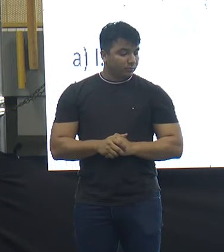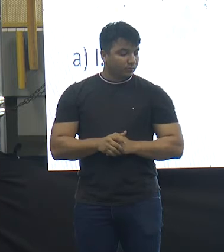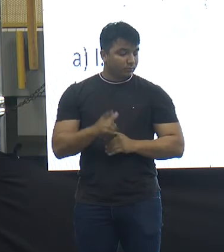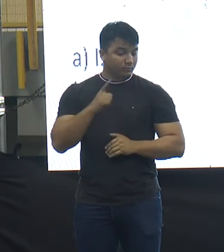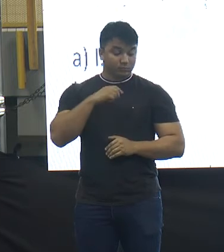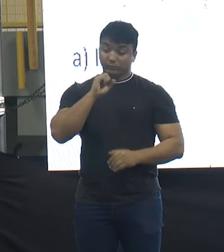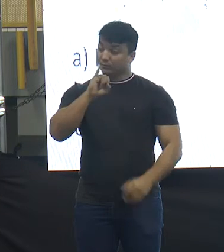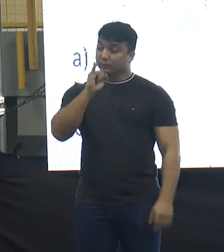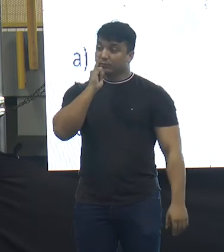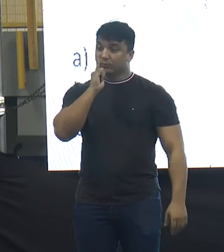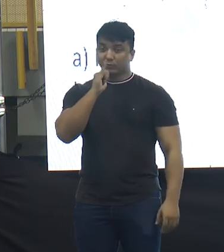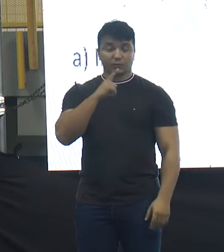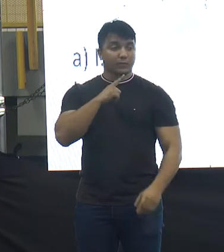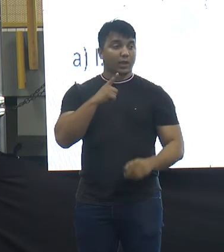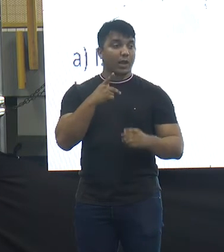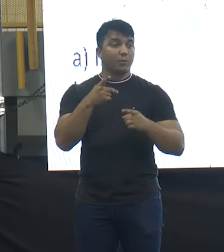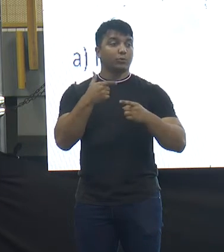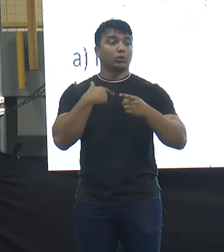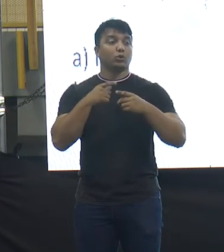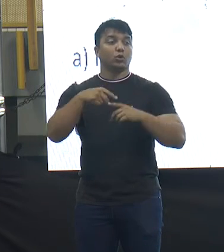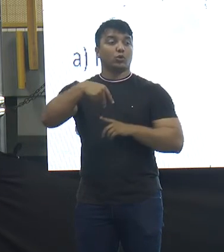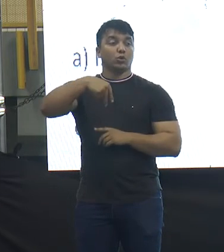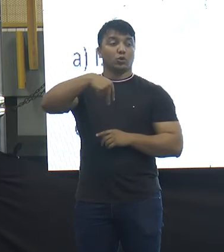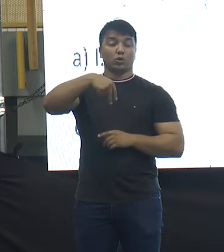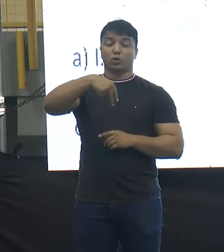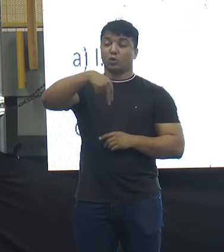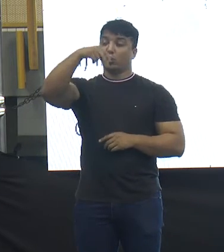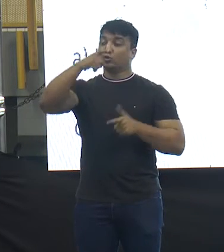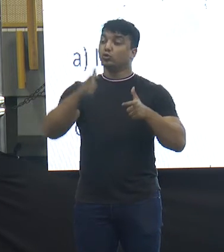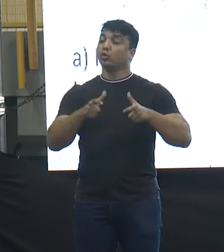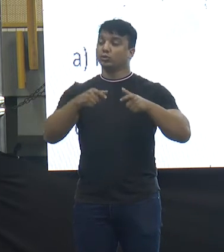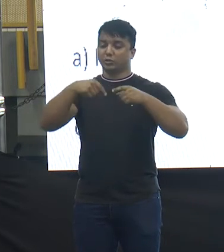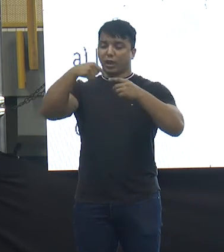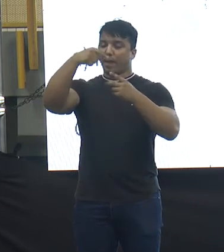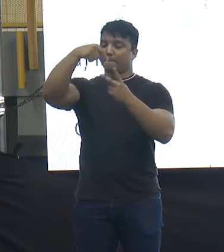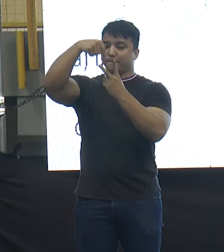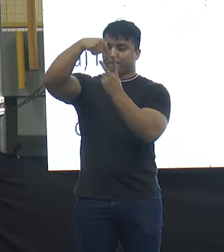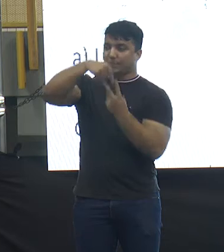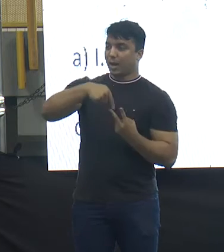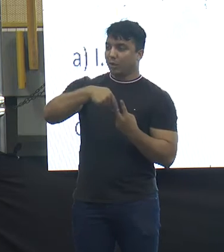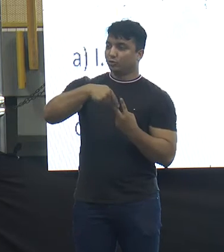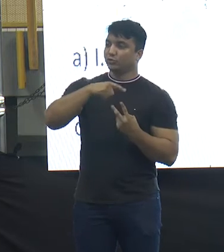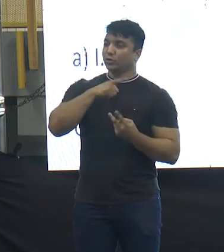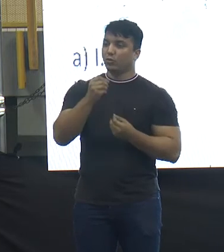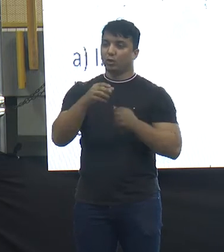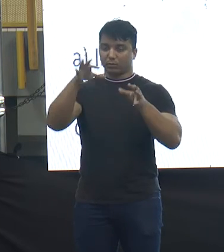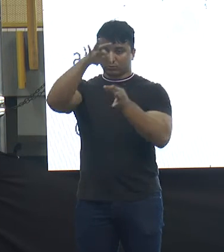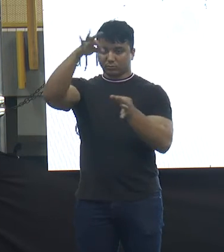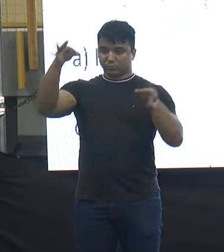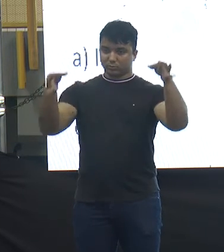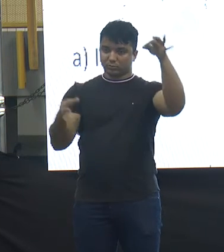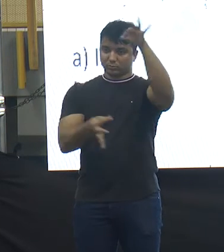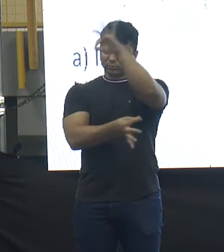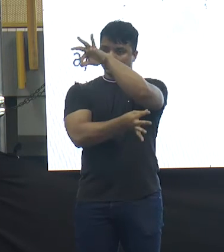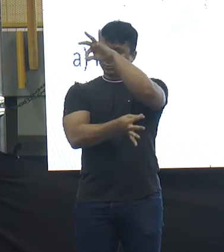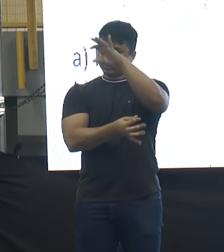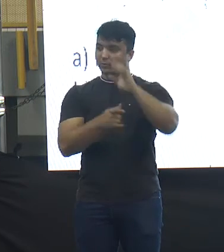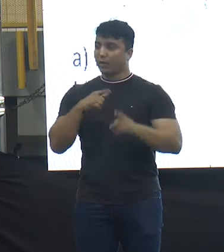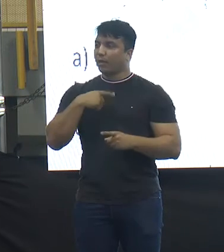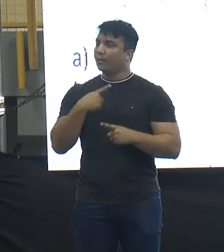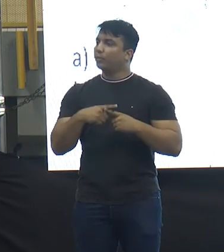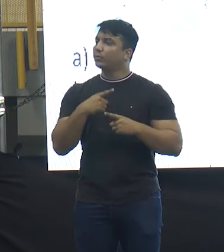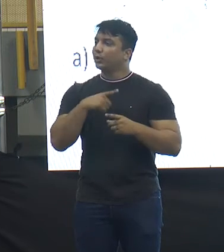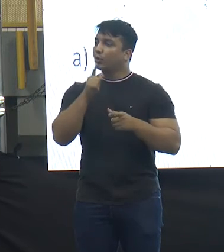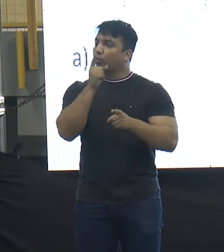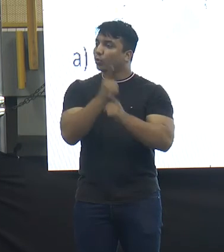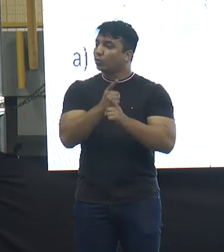Lembra, se a setinha estivesse apontando o norte para baixo, você ia virar a folha. Até posicionar